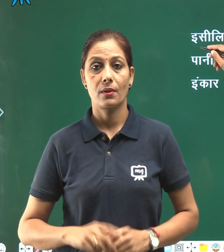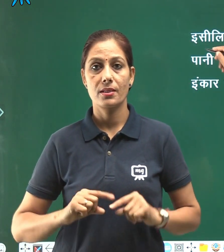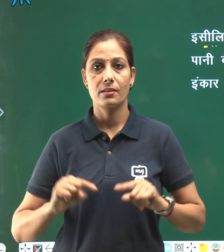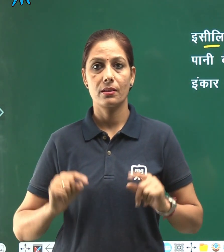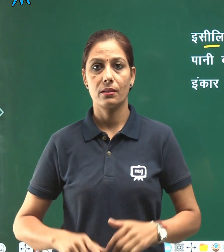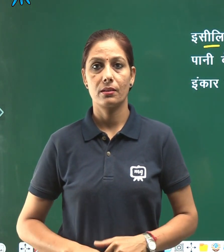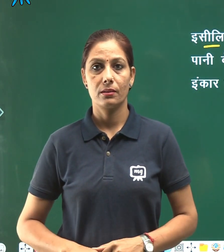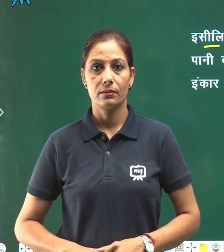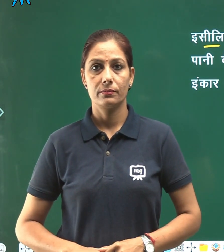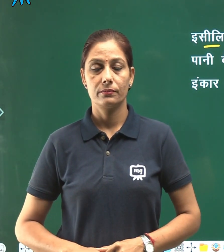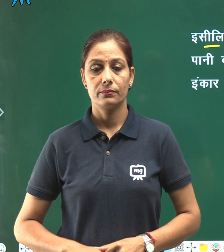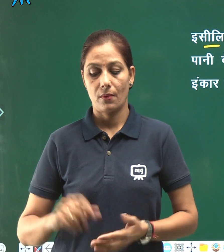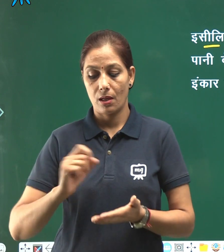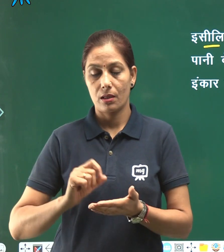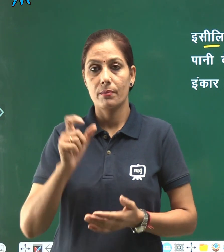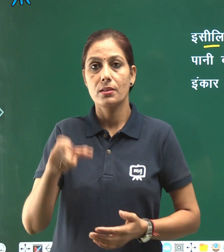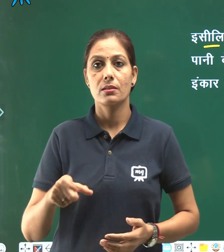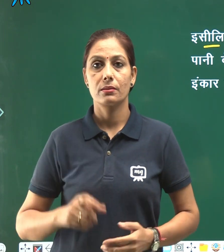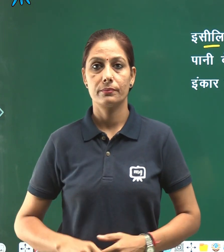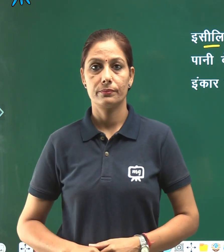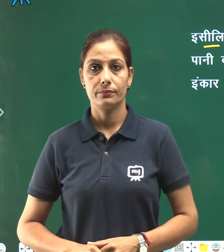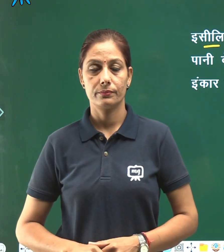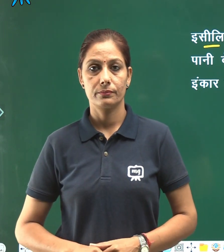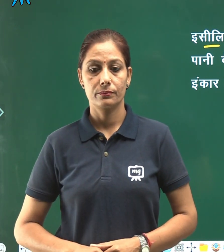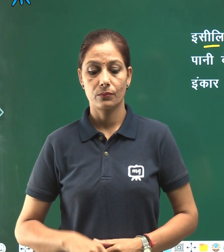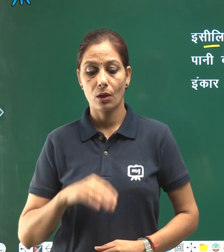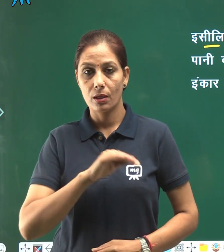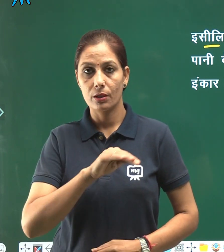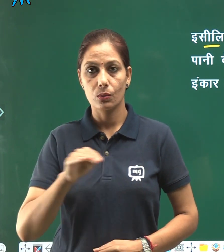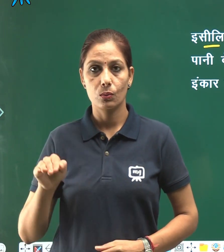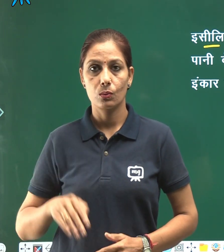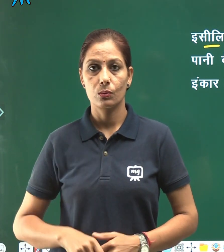इसलिए लेखक लड़कों को